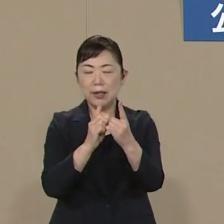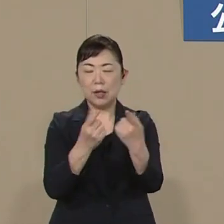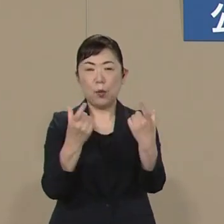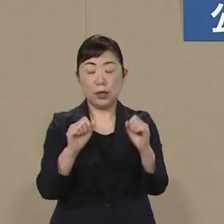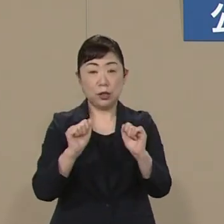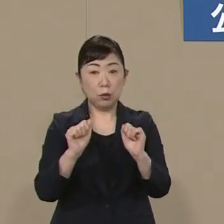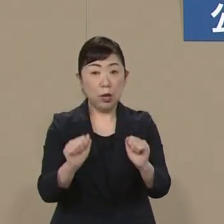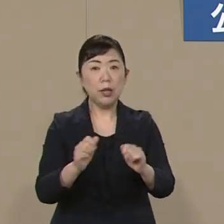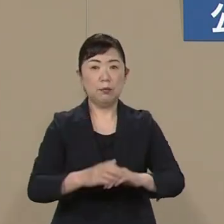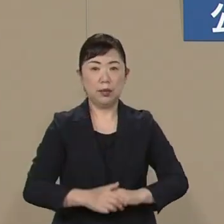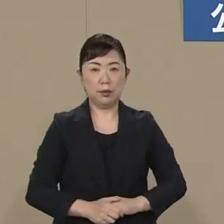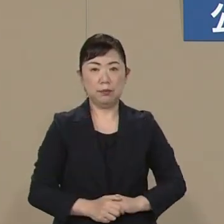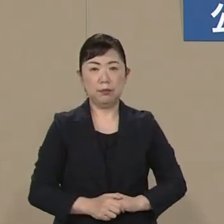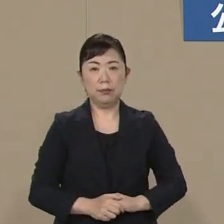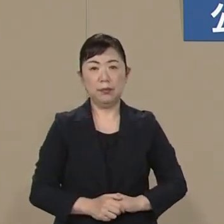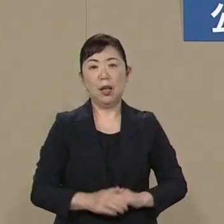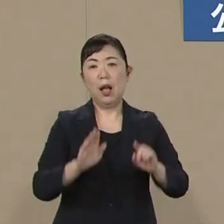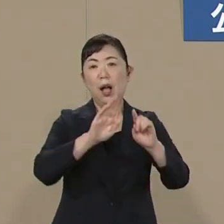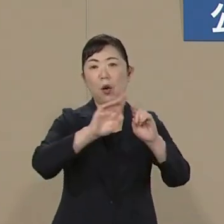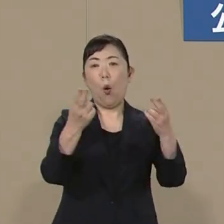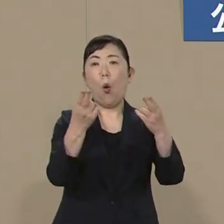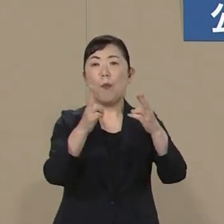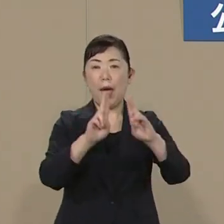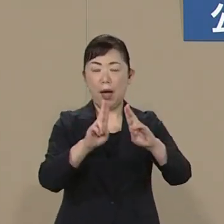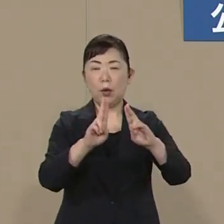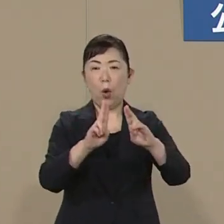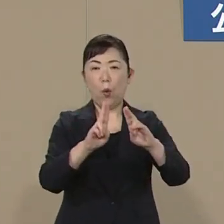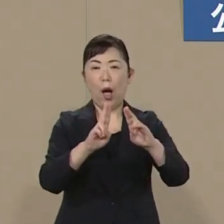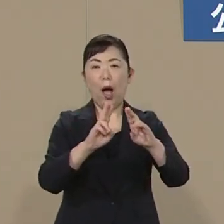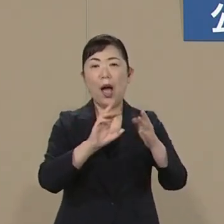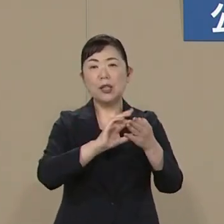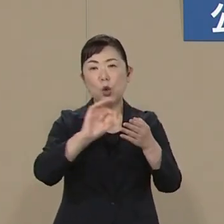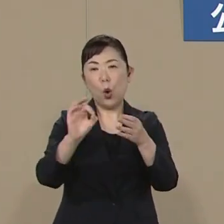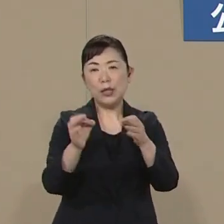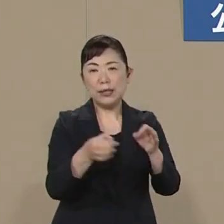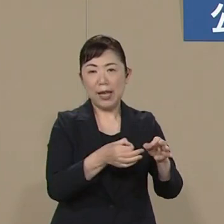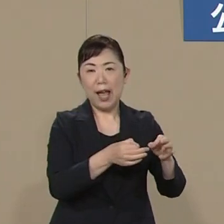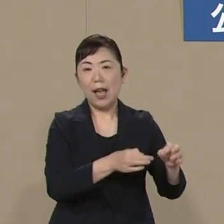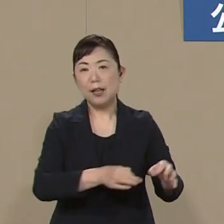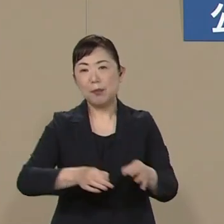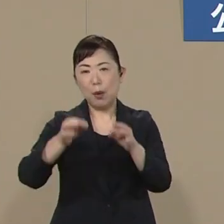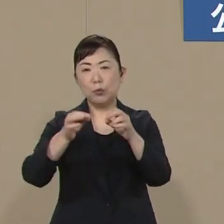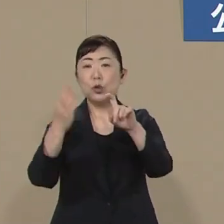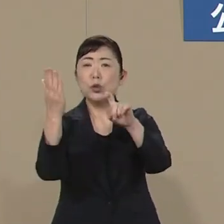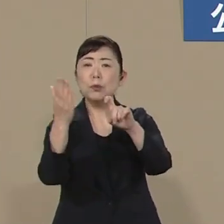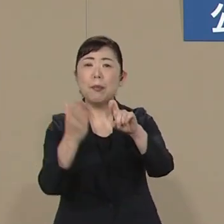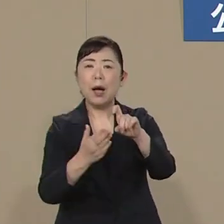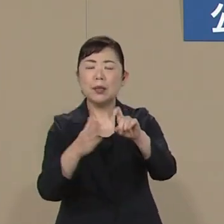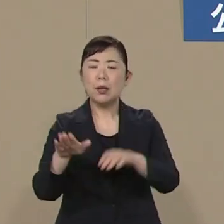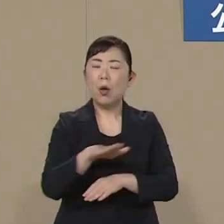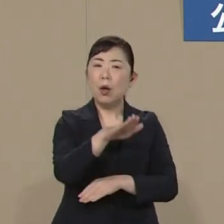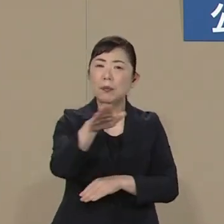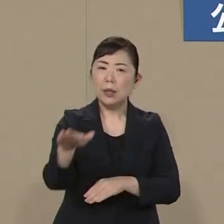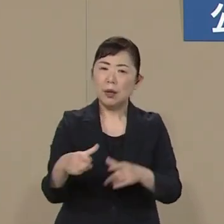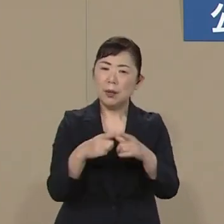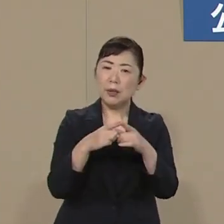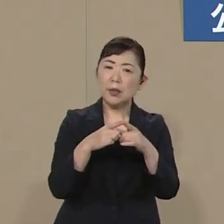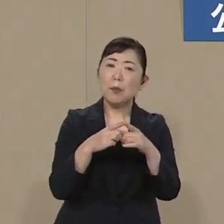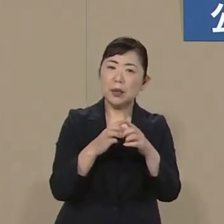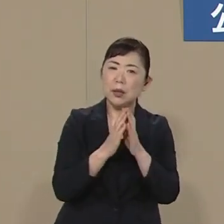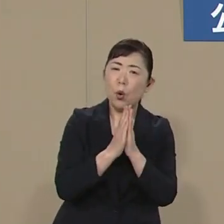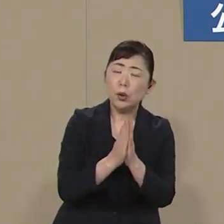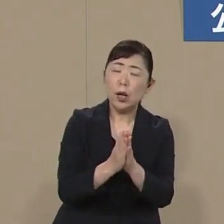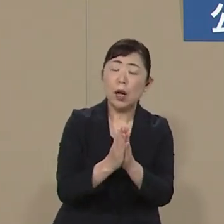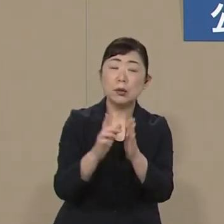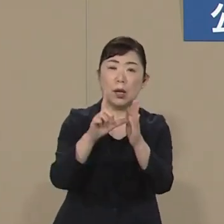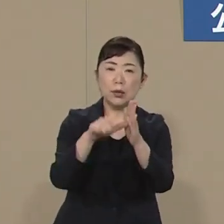対策も実施します公明党は消費税10%の負担を国民にお願いする